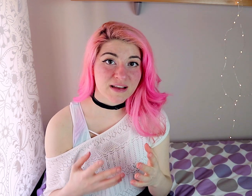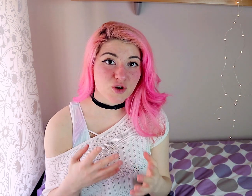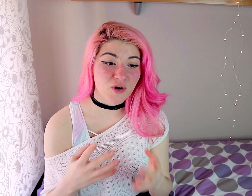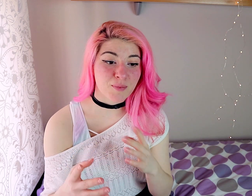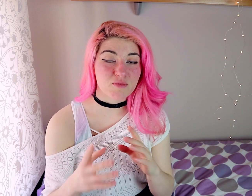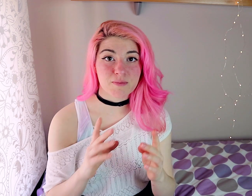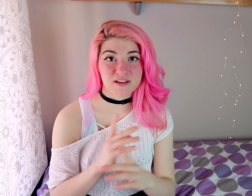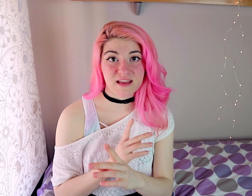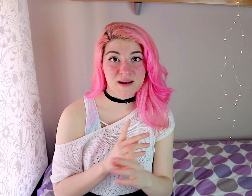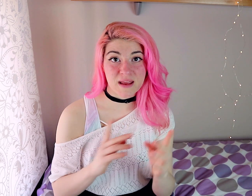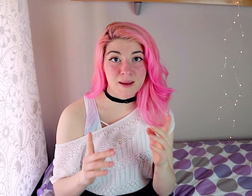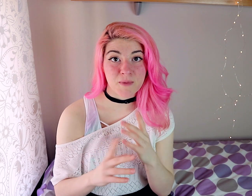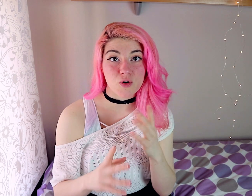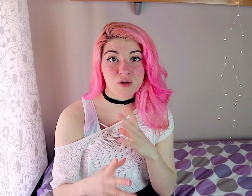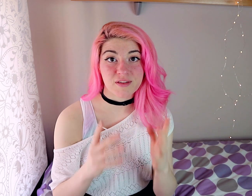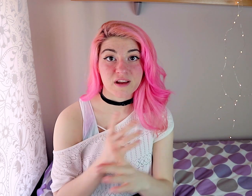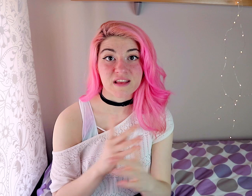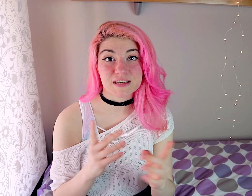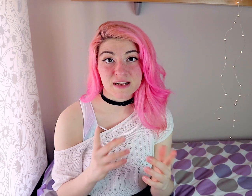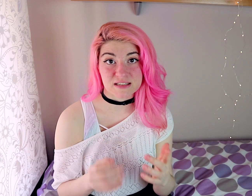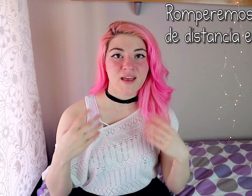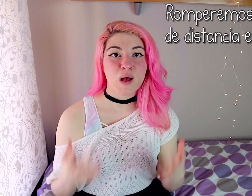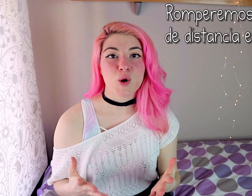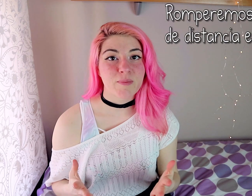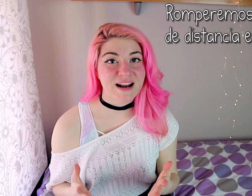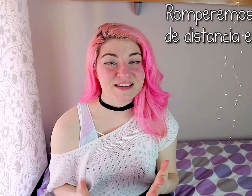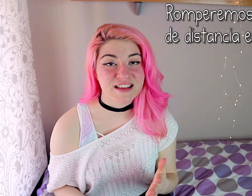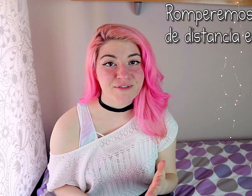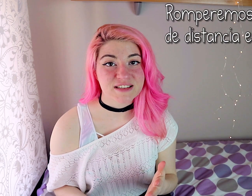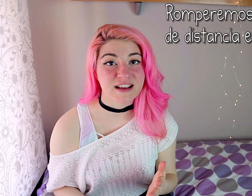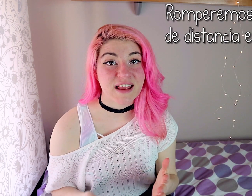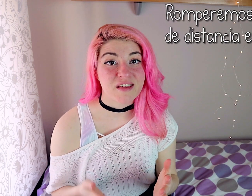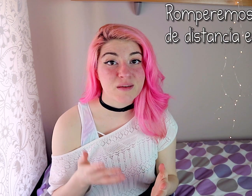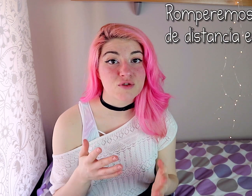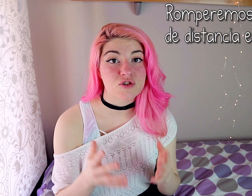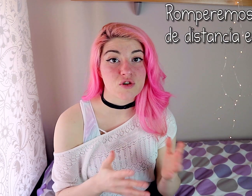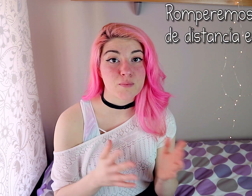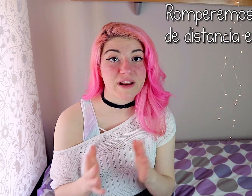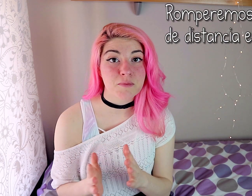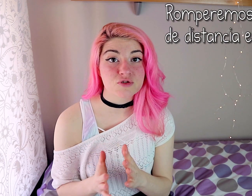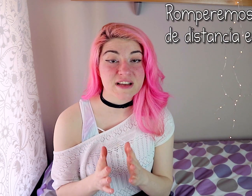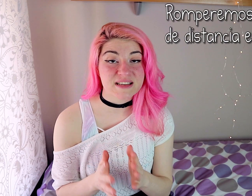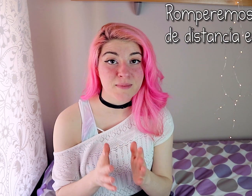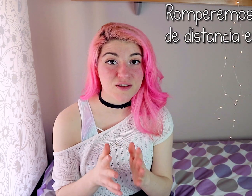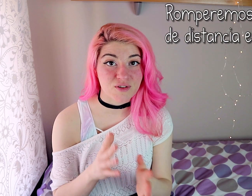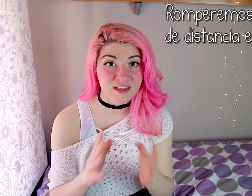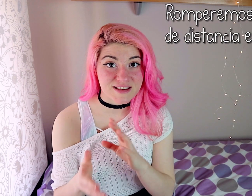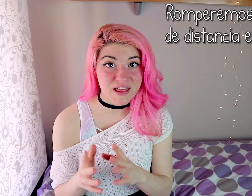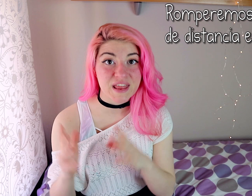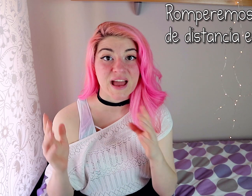es como que podemos representar mejor ciertas frases. Como para la siguiente frase que decimos romperemos ese metro de distancia